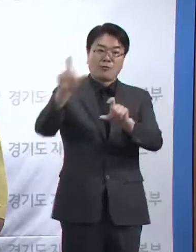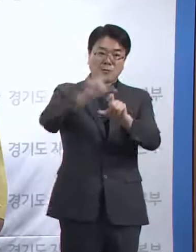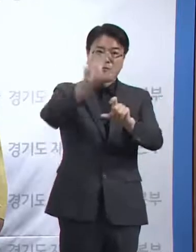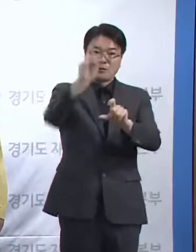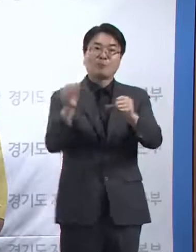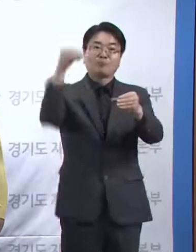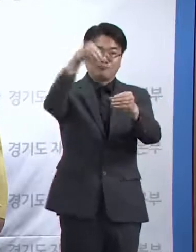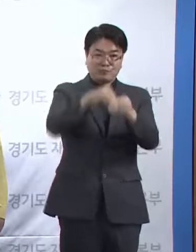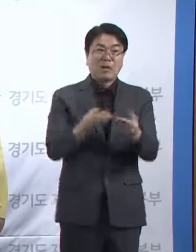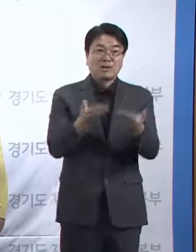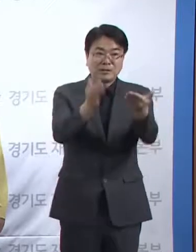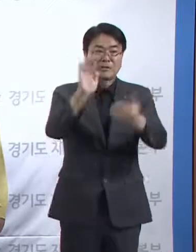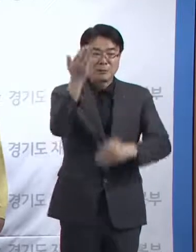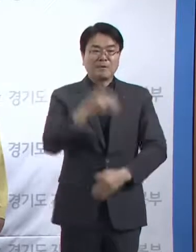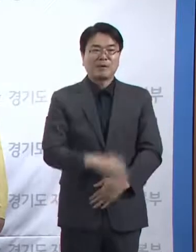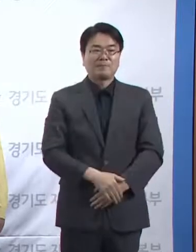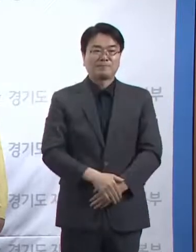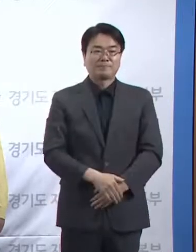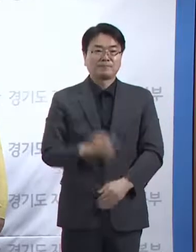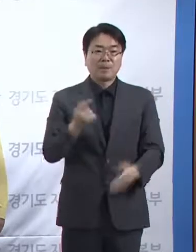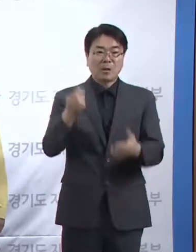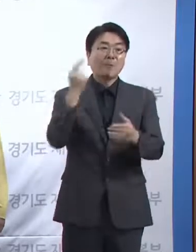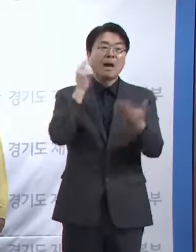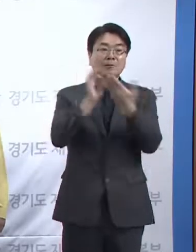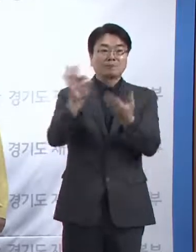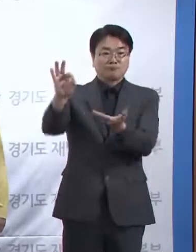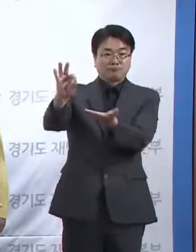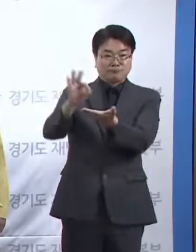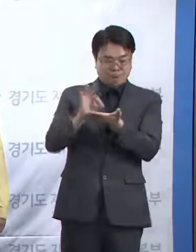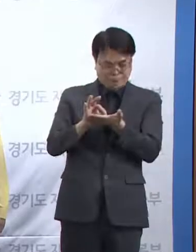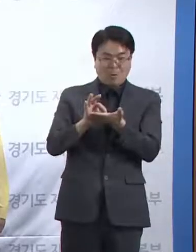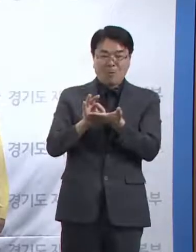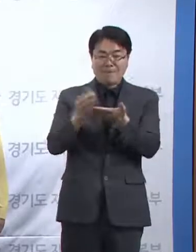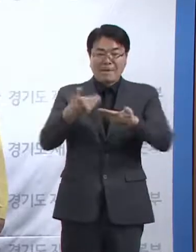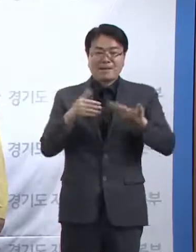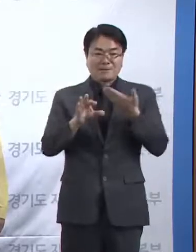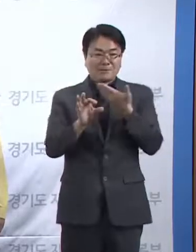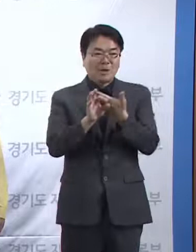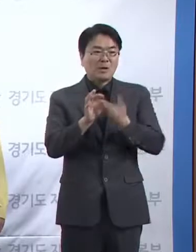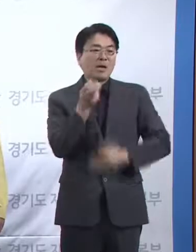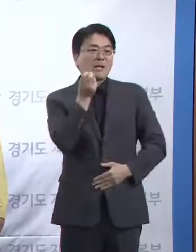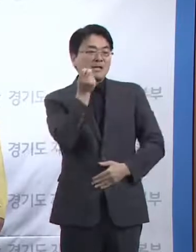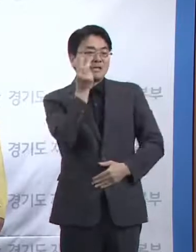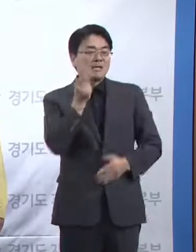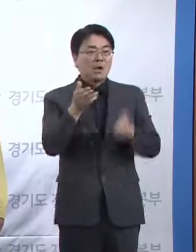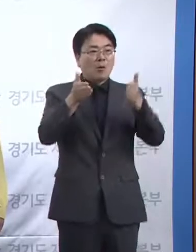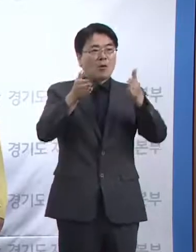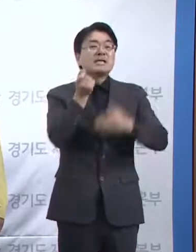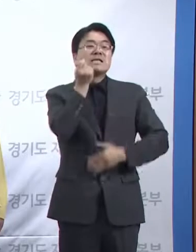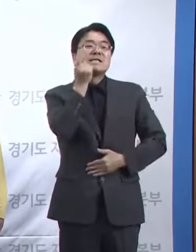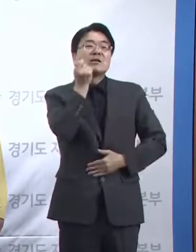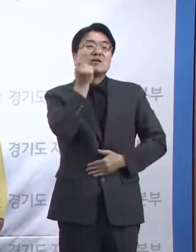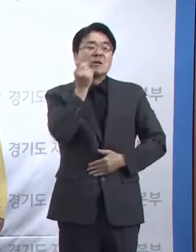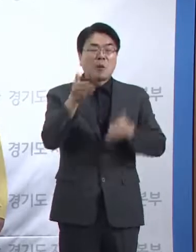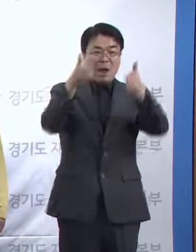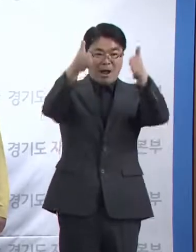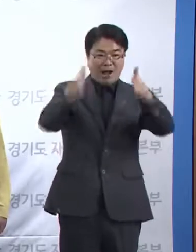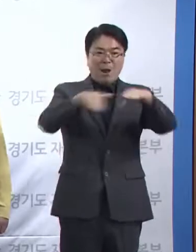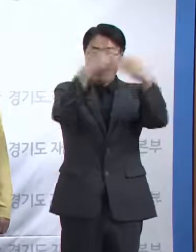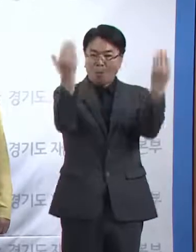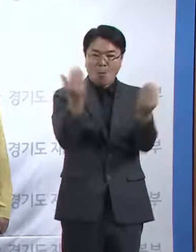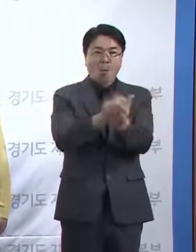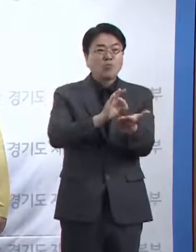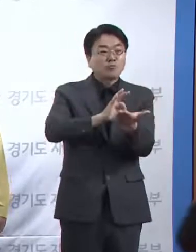사후 인센티브는 받은 날로부터 그때로부터 3개월 이내에 참 1개월